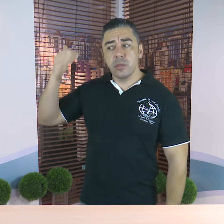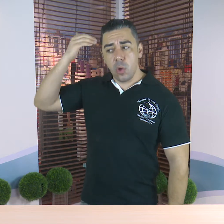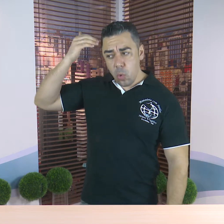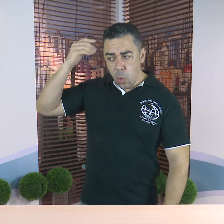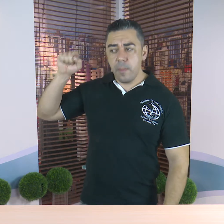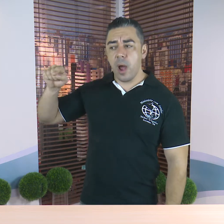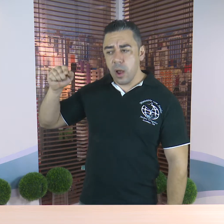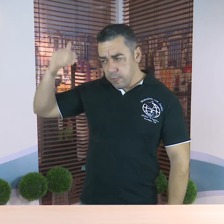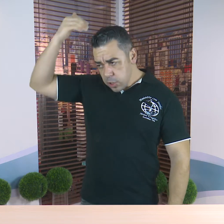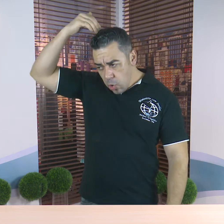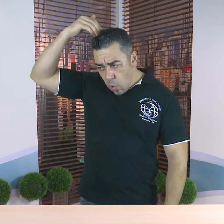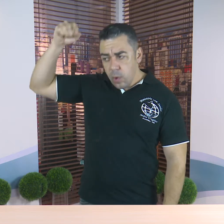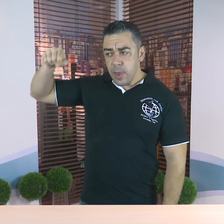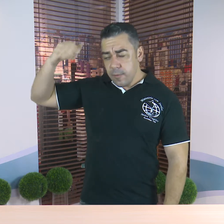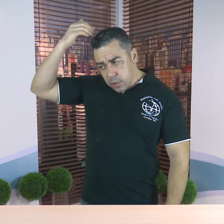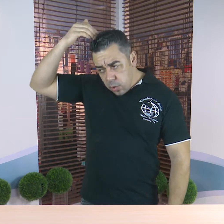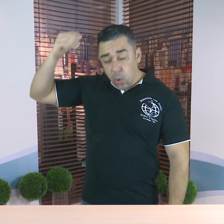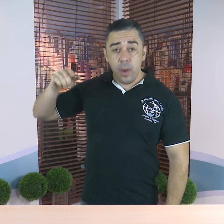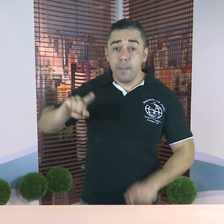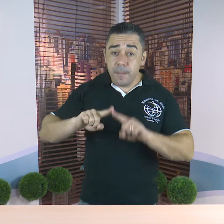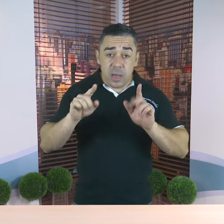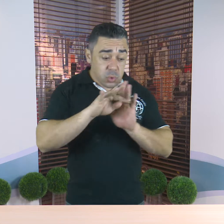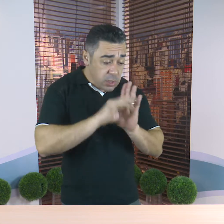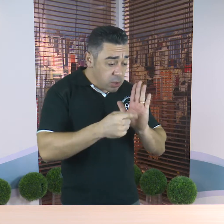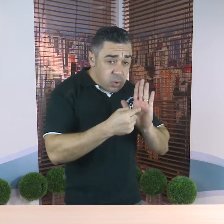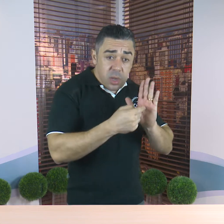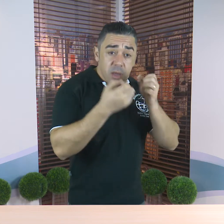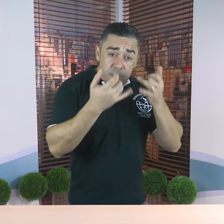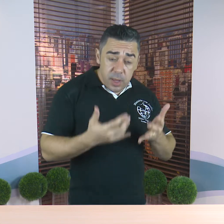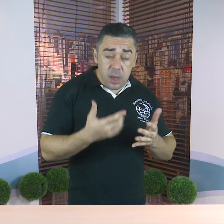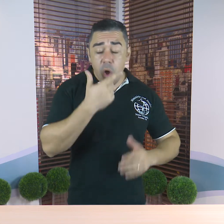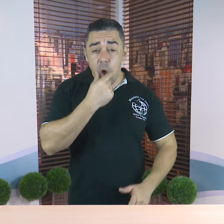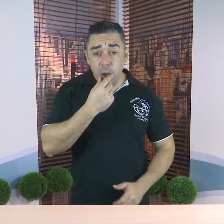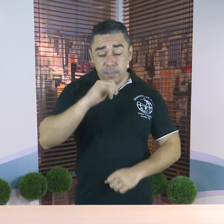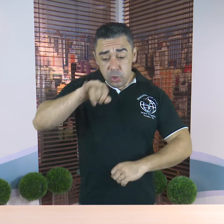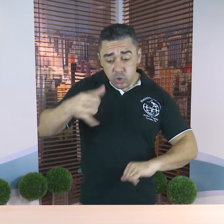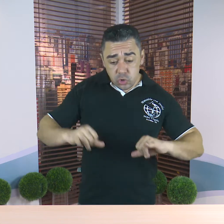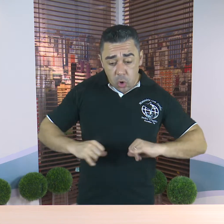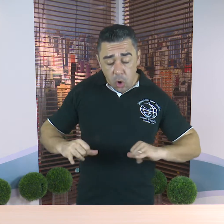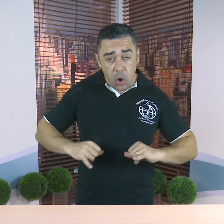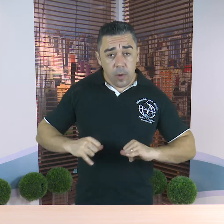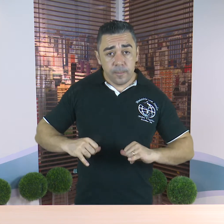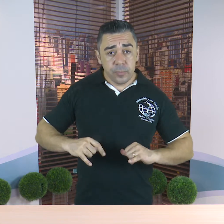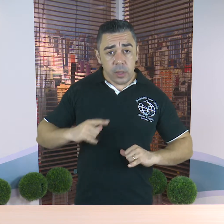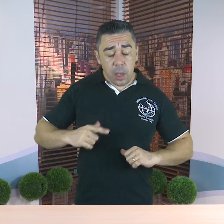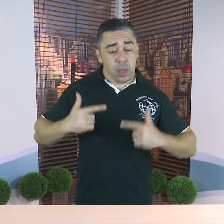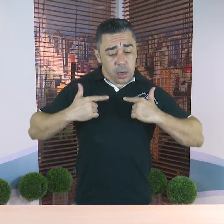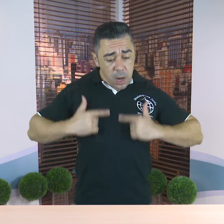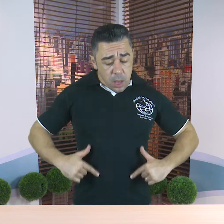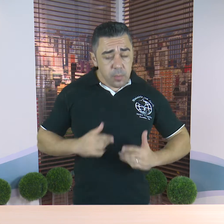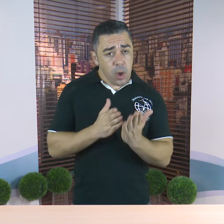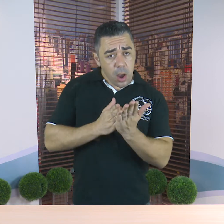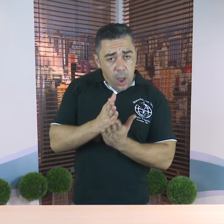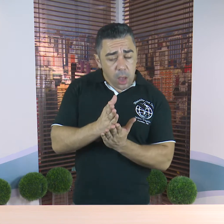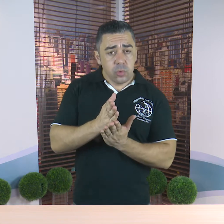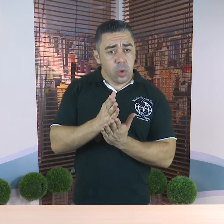claro que era um homem íntegro, reto, temente a Deus e que se desviava do mal. Antes